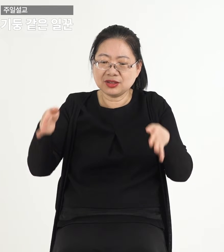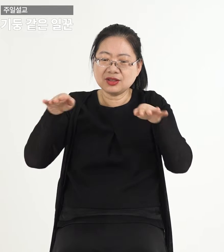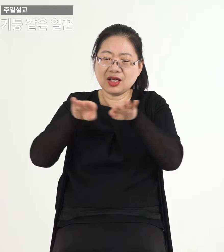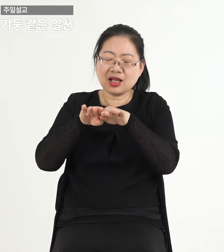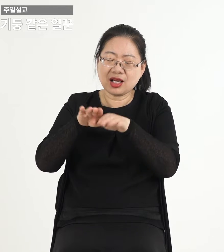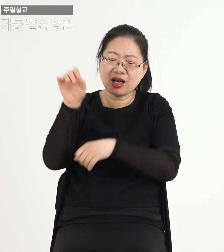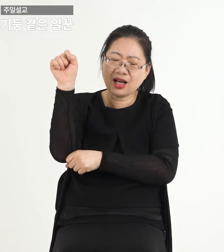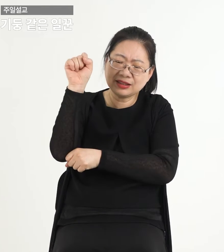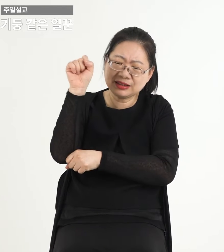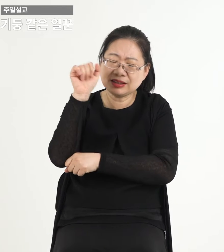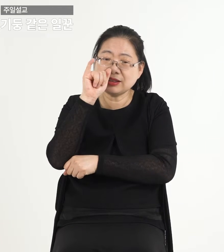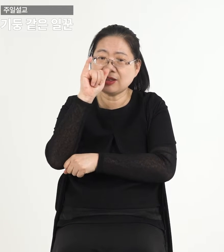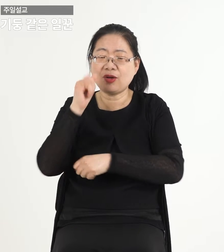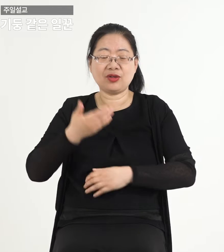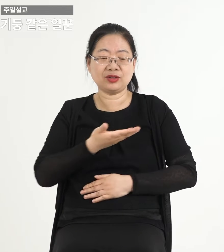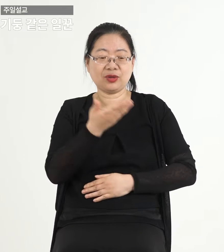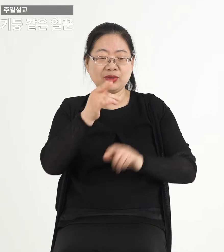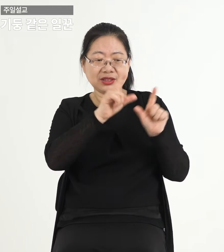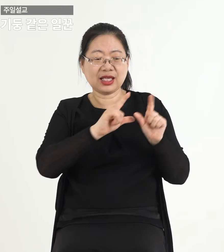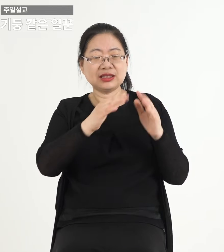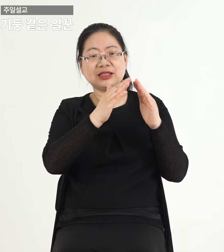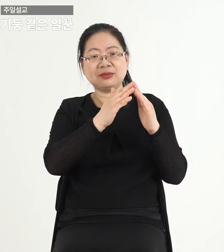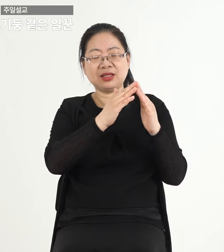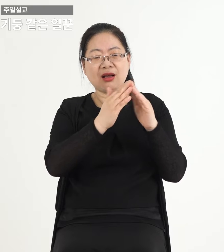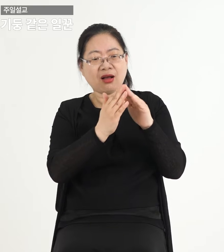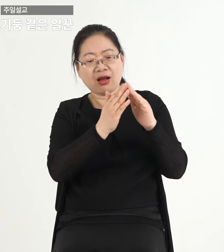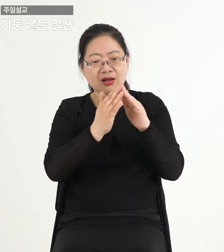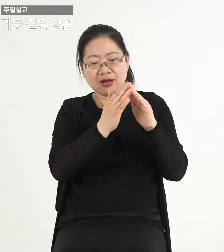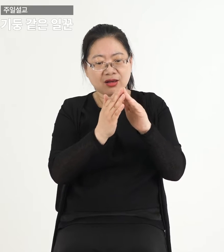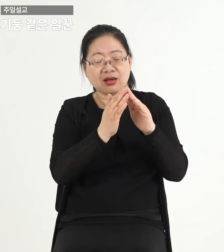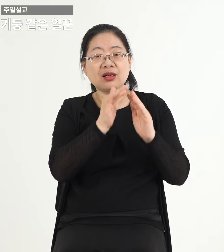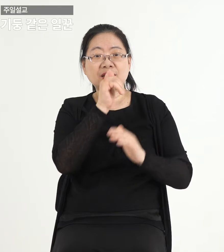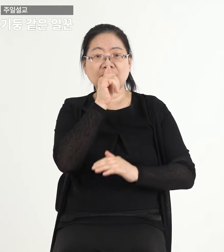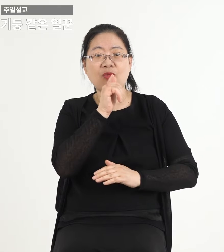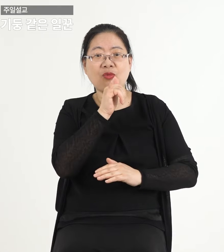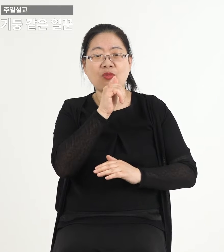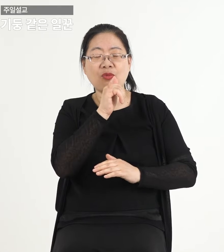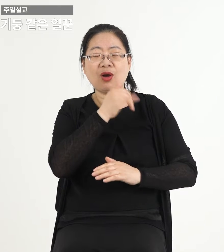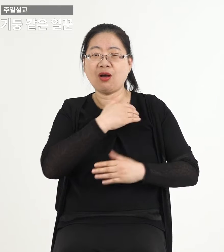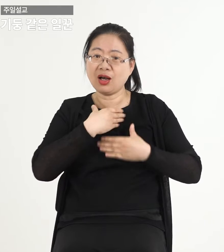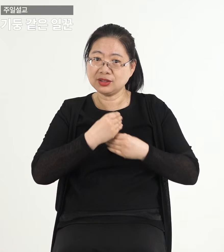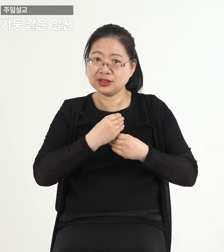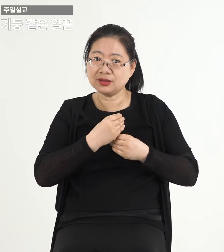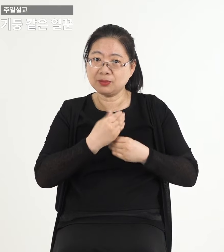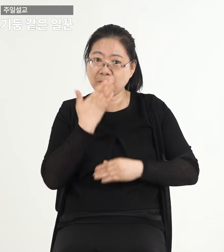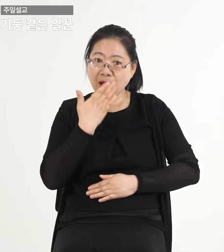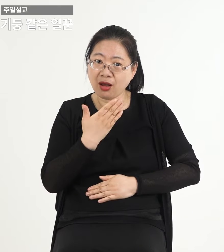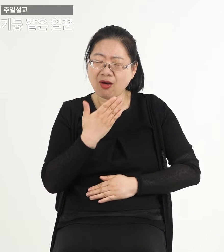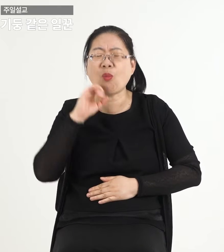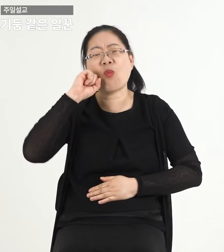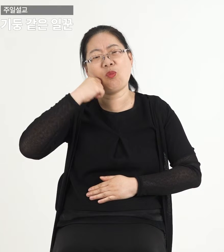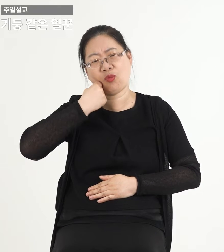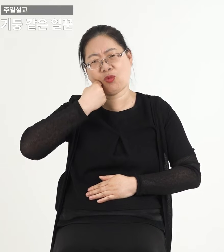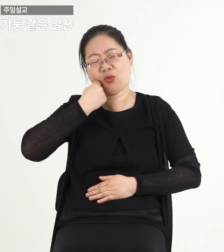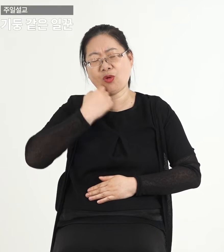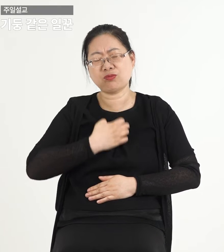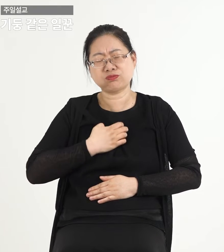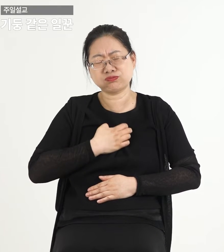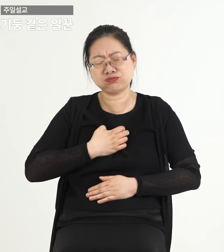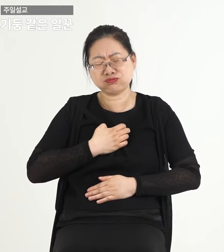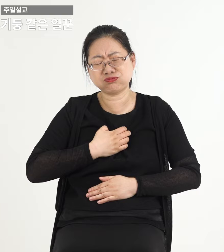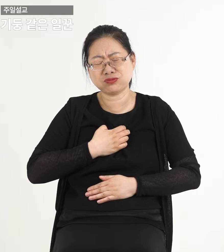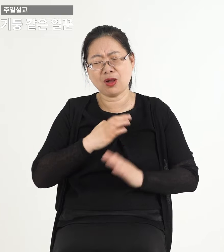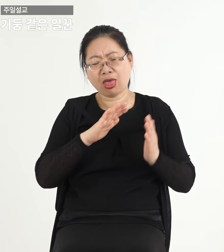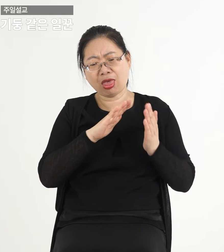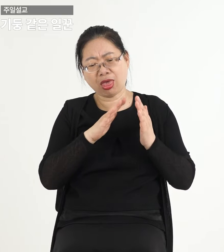터전이 수시로 흔들흔들 한다면 살만하겠어요? 늘 불안하죠. 공포가